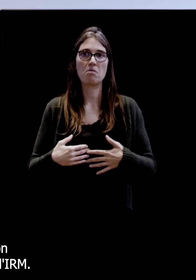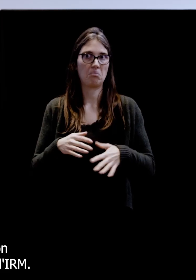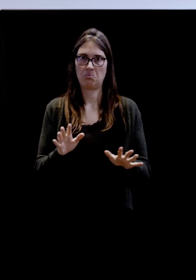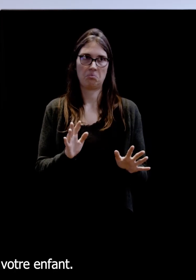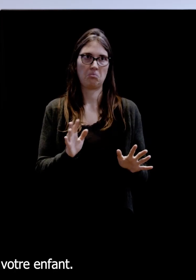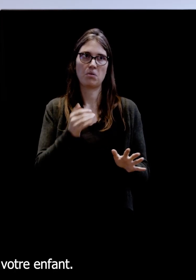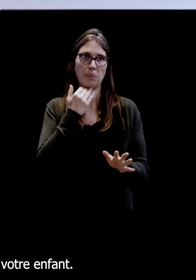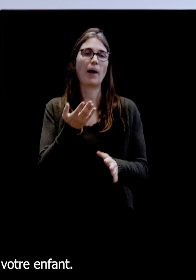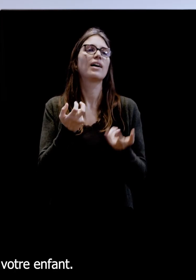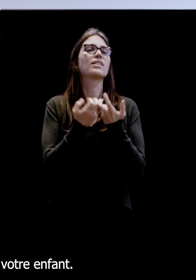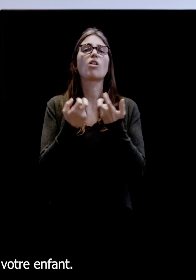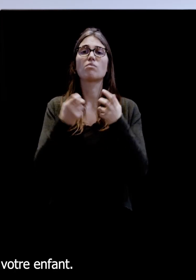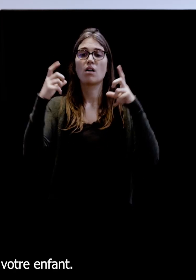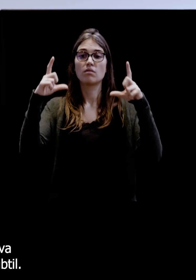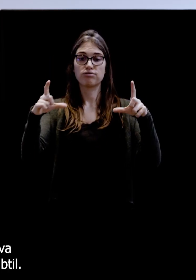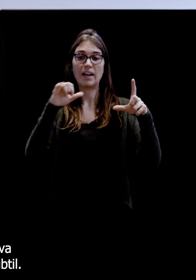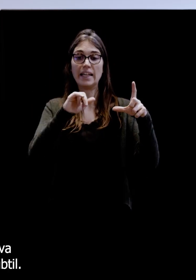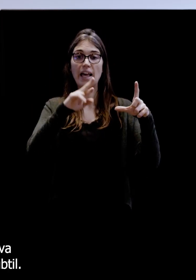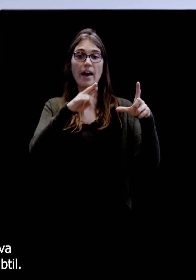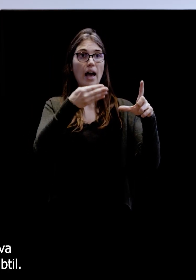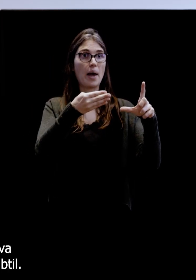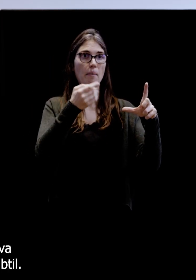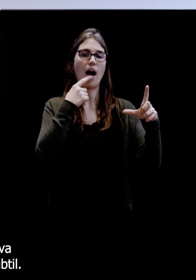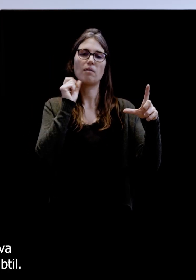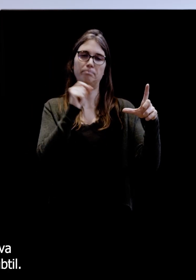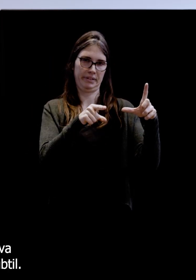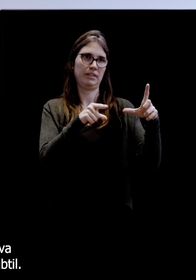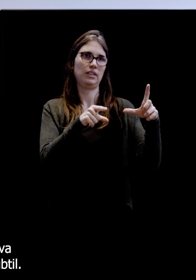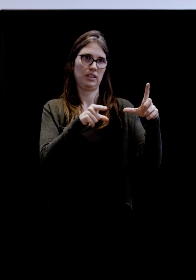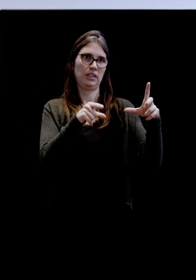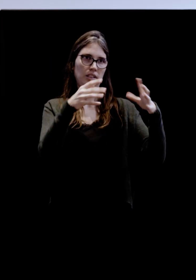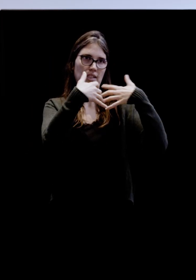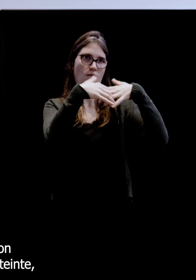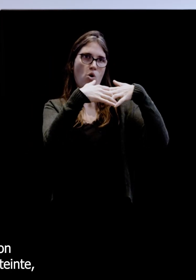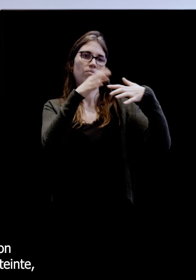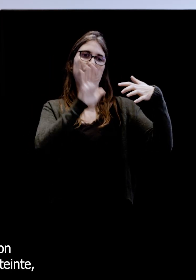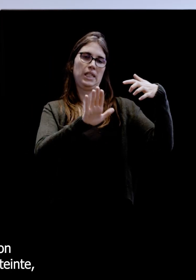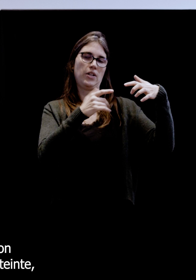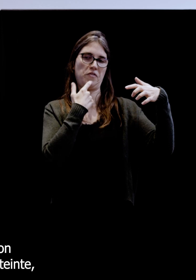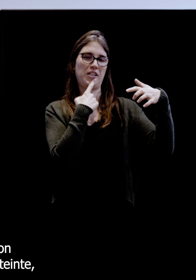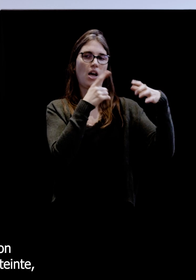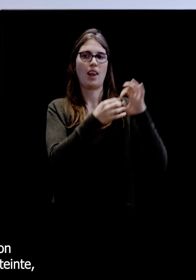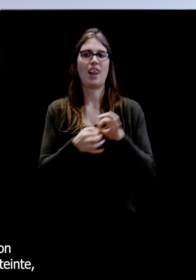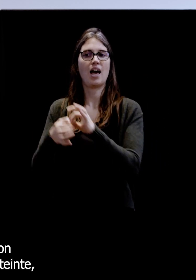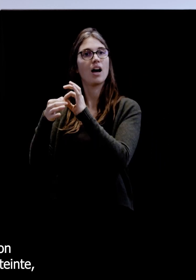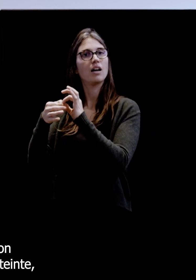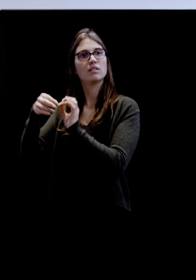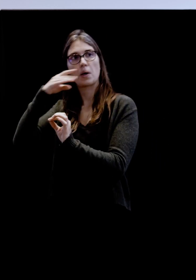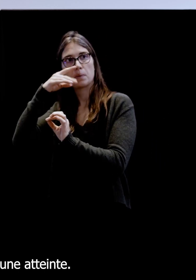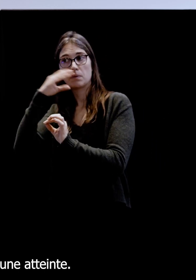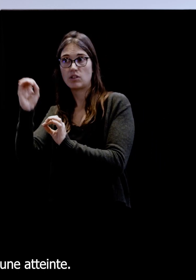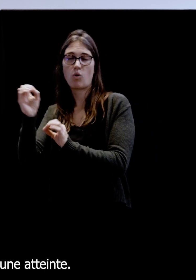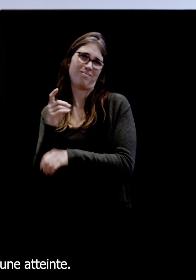sur l'IRM, voilà comment sont les bulbes de votre enfant, voilà comment il va sentir. C'est trop subtil, hein, c'est une indication qu'il va y avoir une